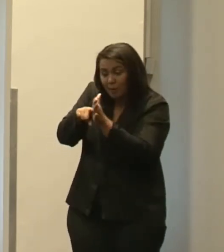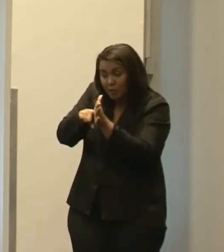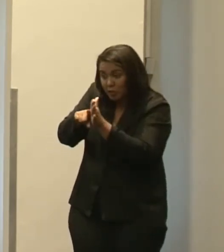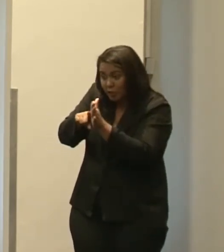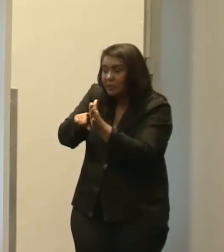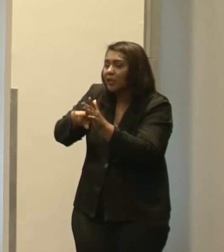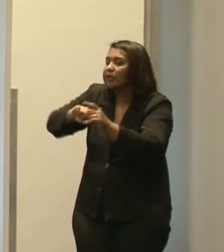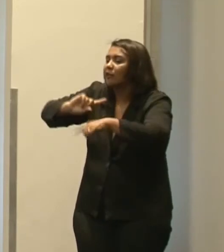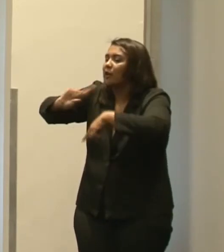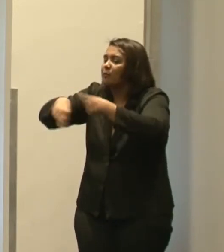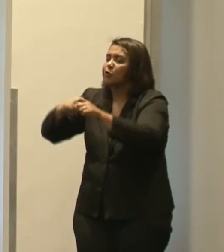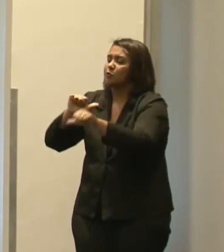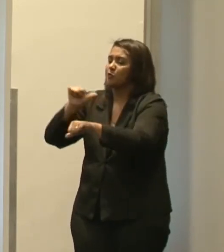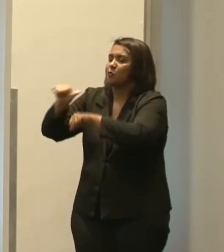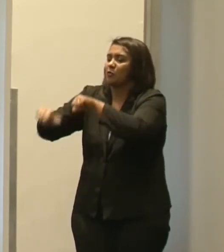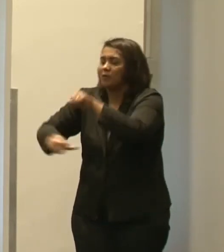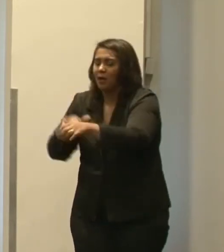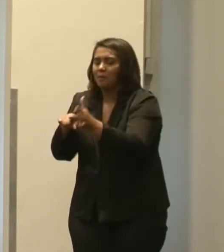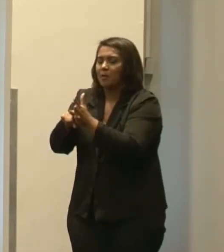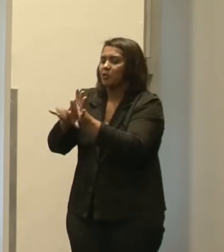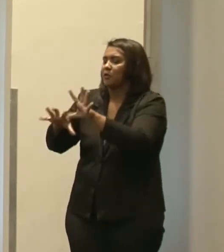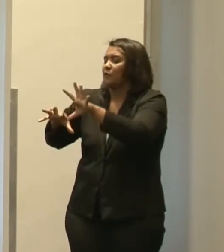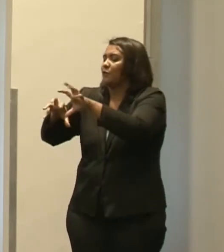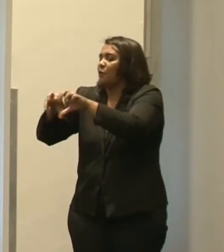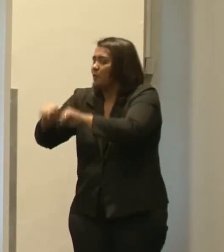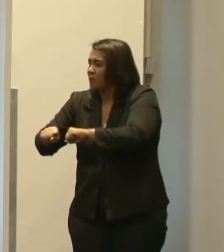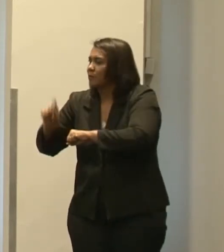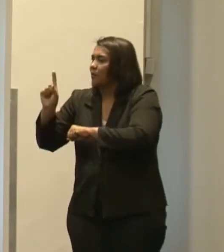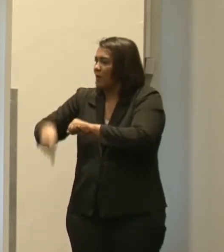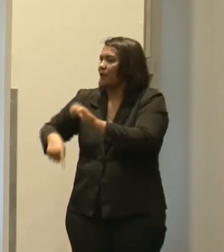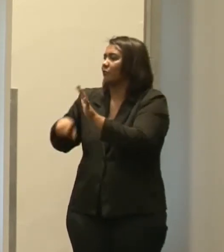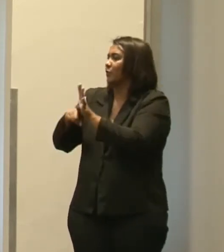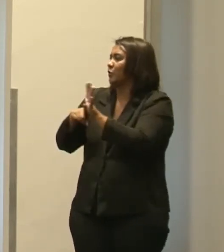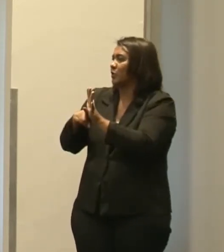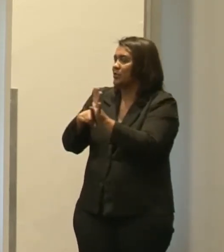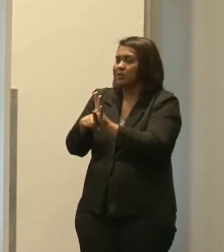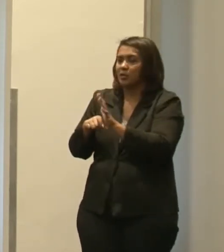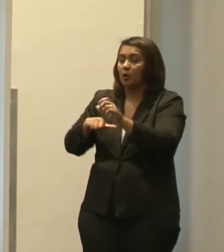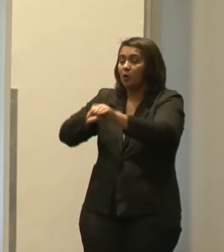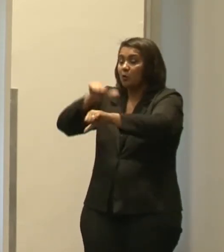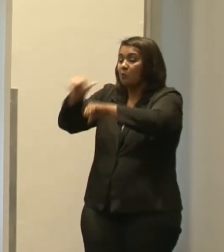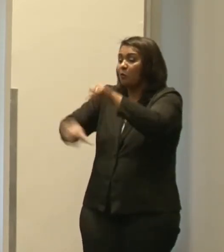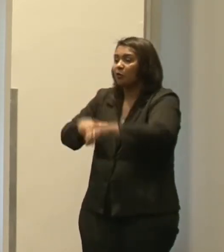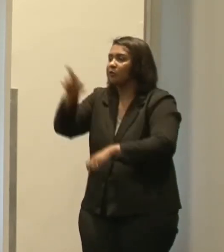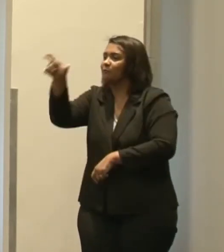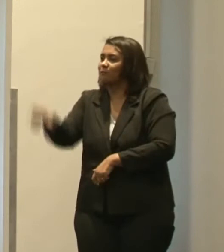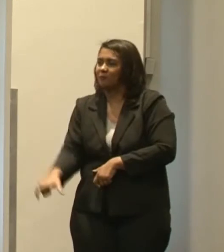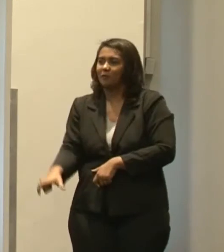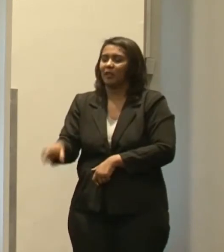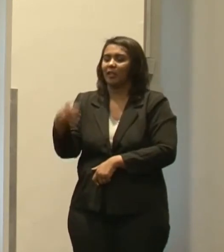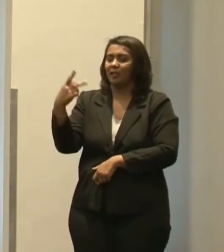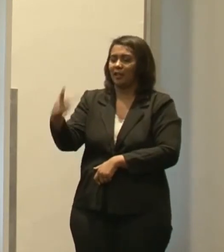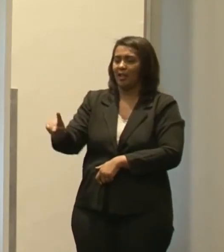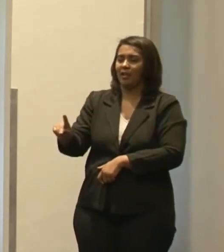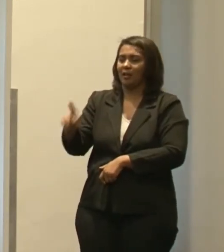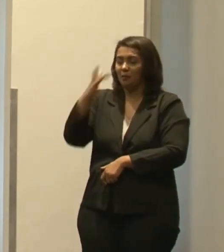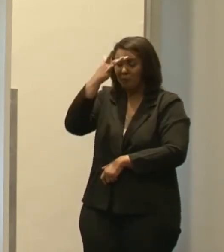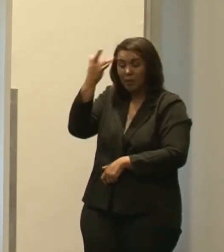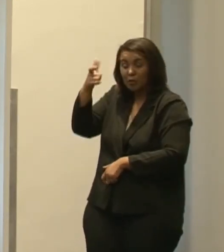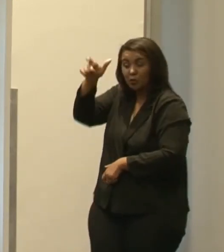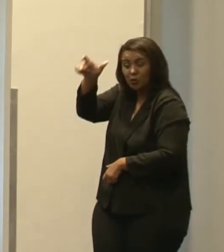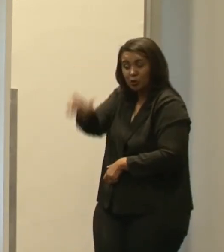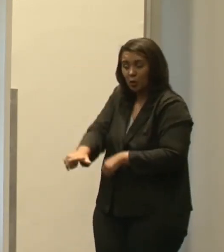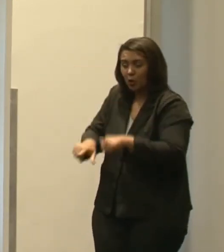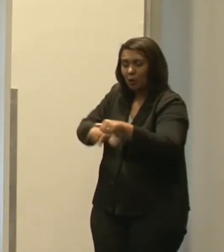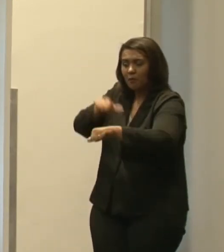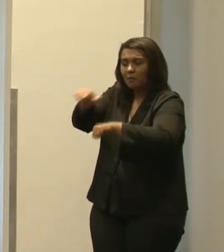caracterizar a pesquisa-formação também como um tipo de pesquisação, porque gera uma transformação para o sujeito, para o indivíduo